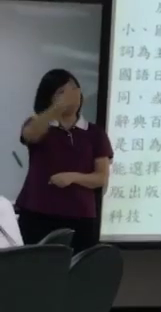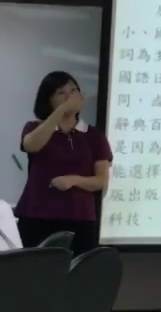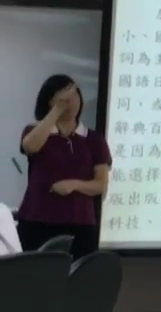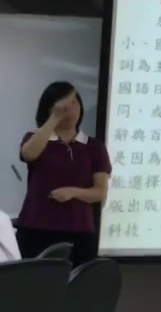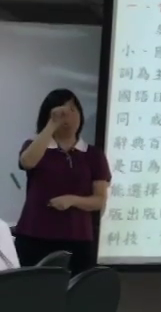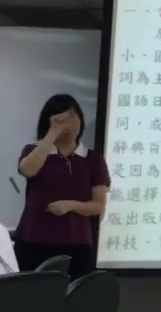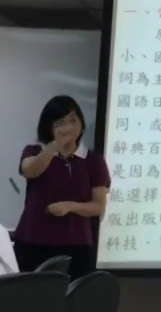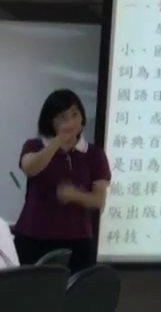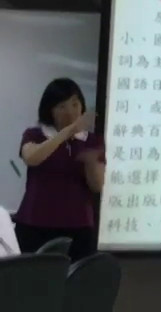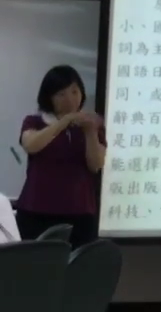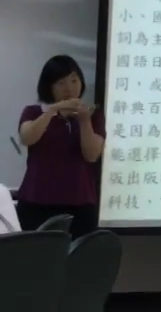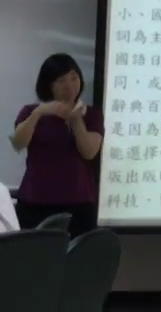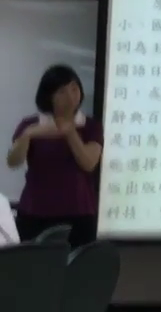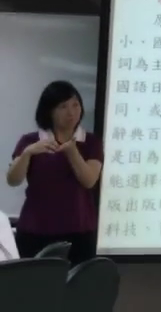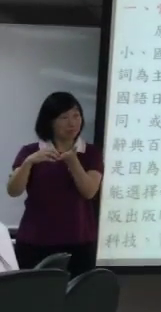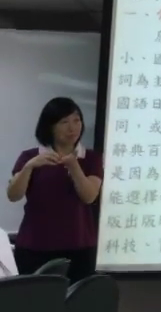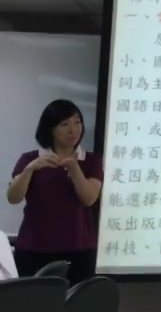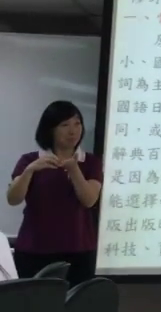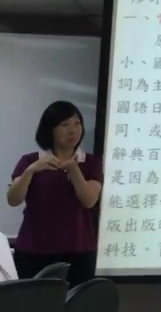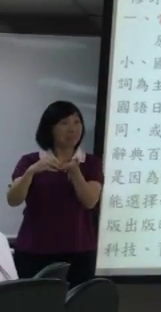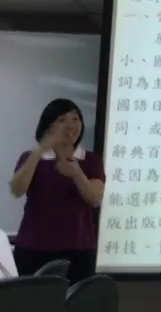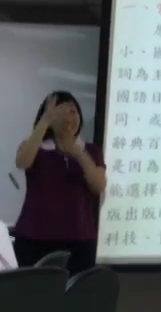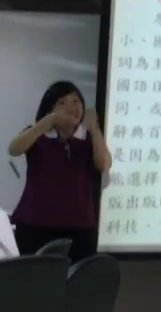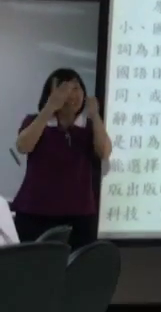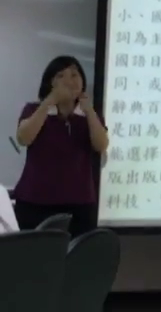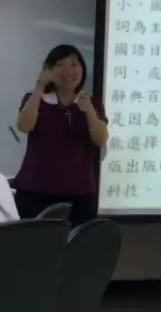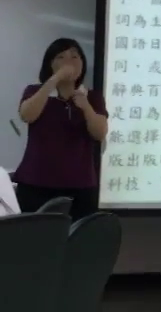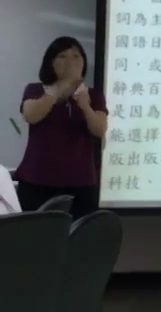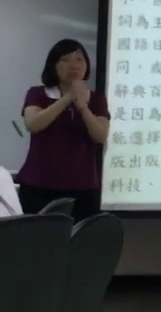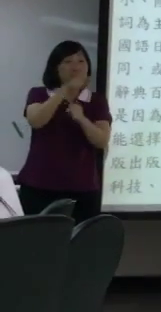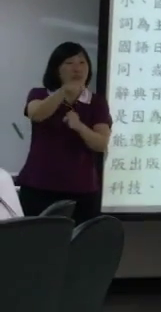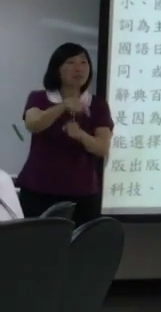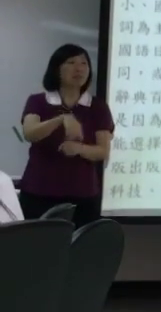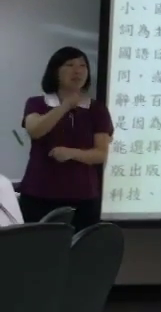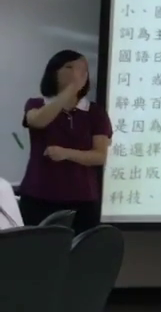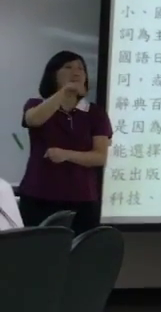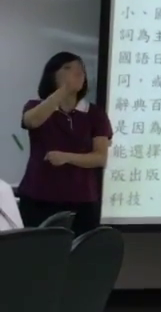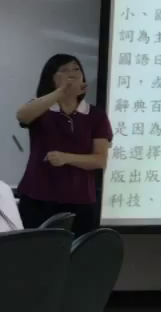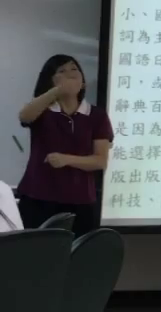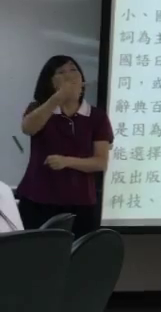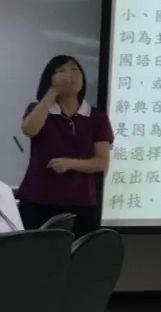9615个词汇，3年的时间才编了